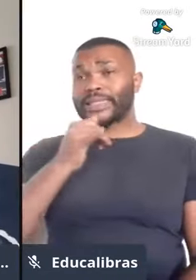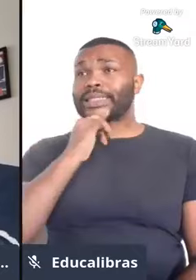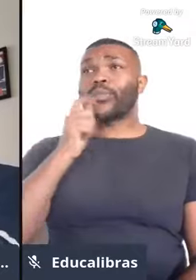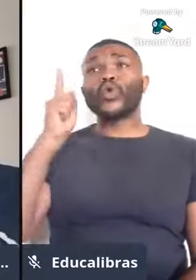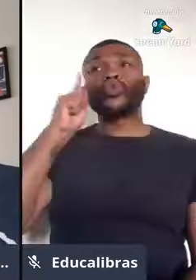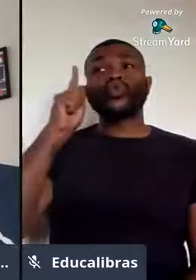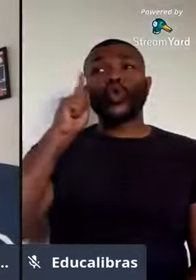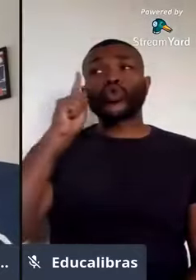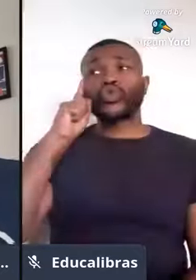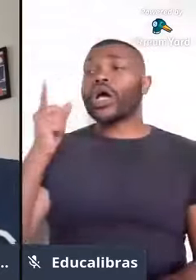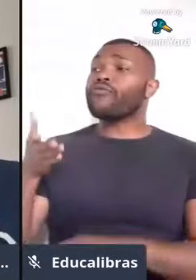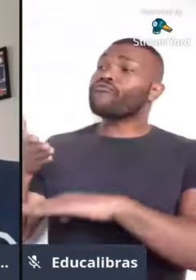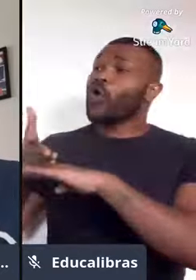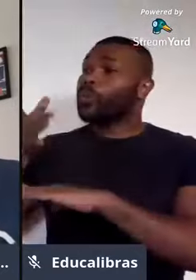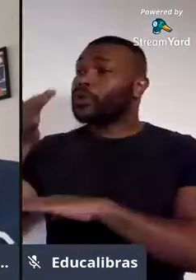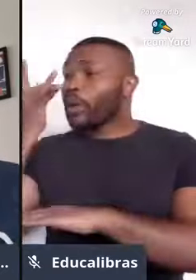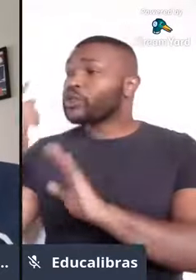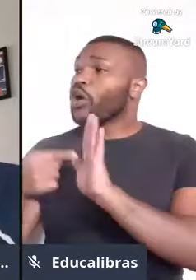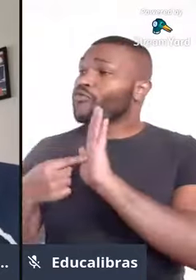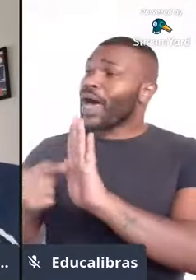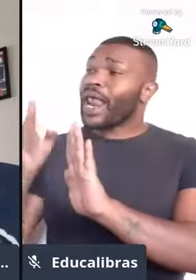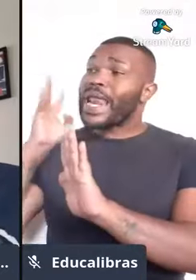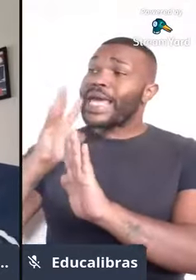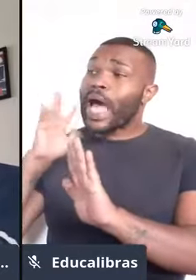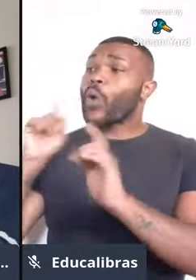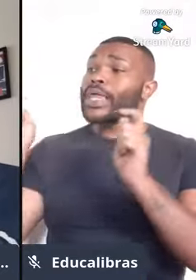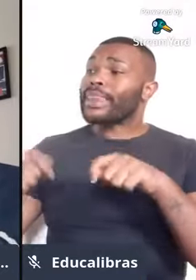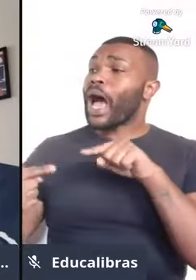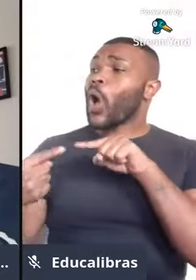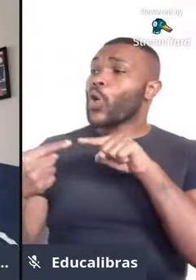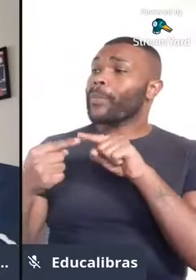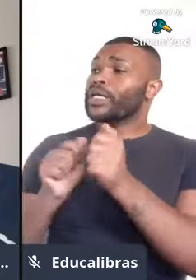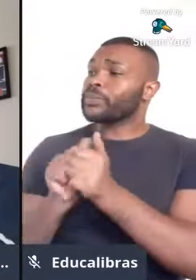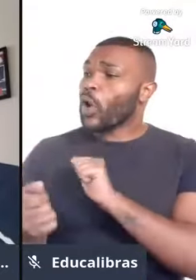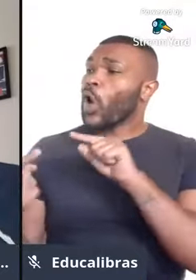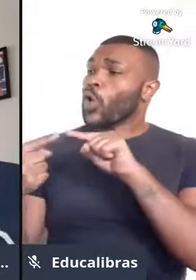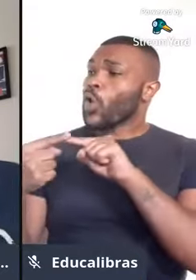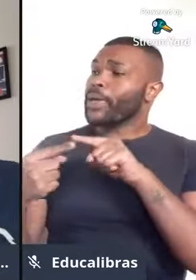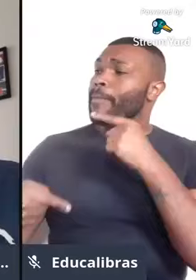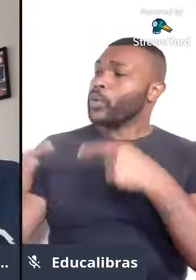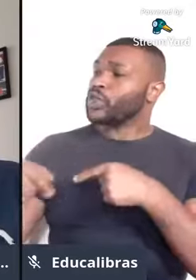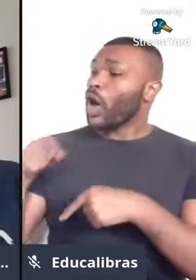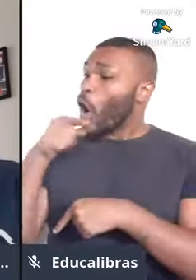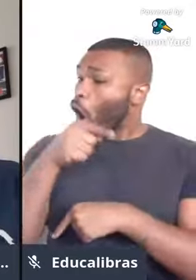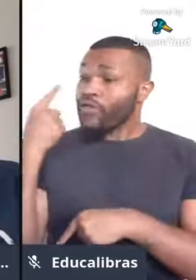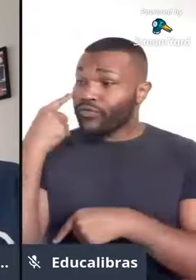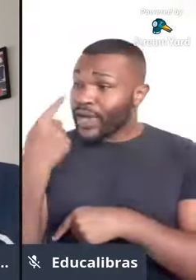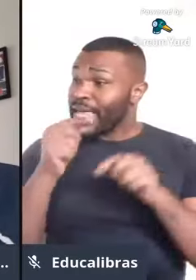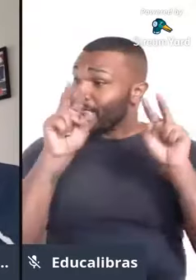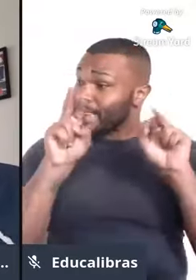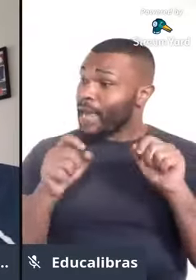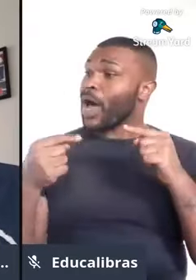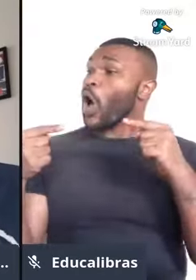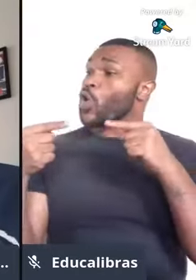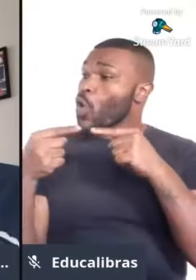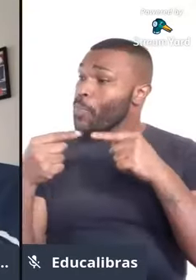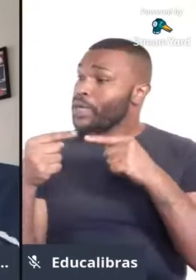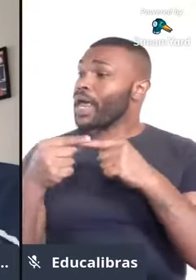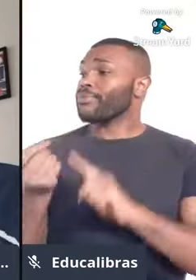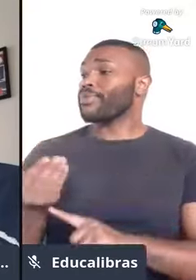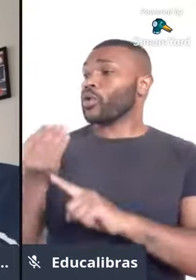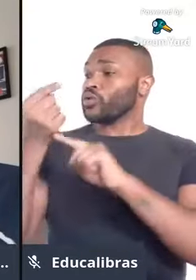dá para fazer de esporte. Tem uma pauta bacana aqui de política. Isso aqui é fundamental para a tecnologia. Olha, essa pauta de saúde é ótima. Olha, veja,